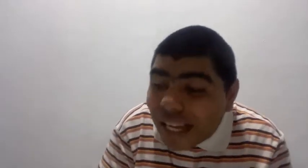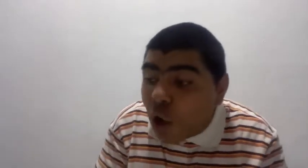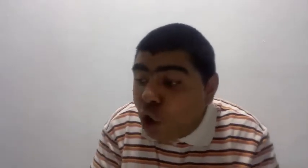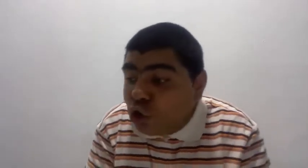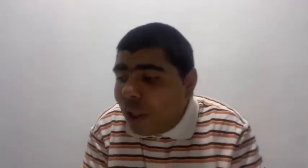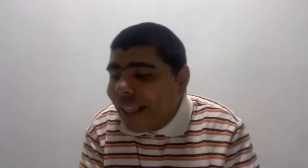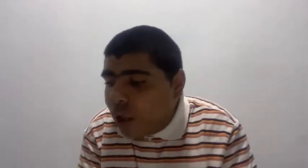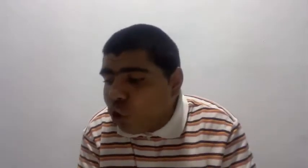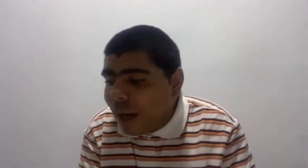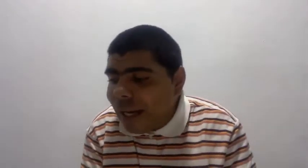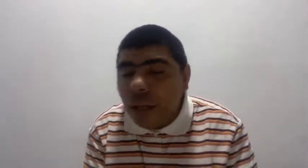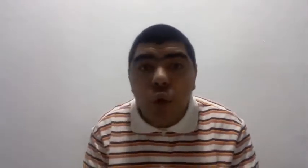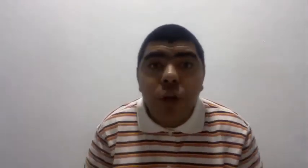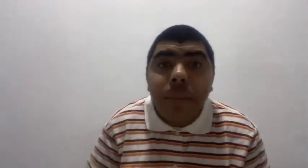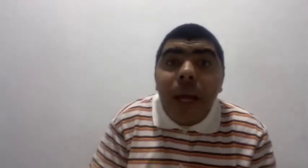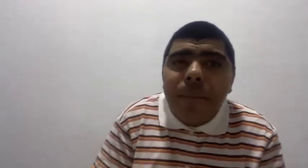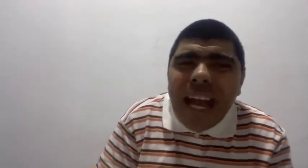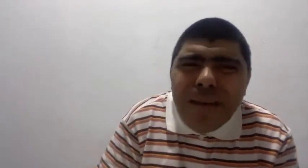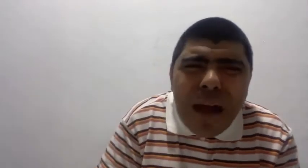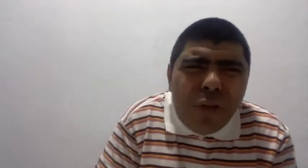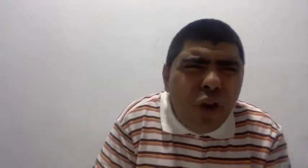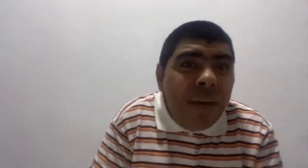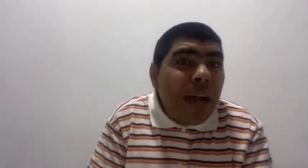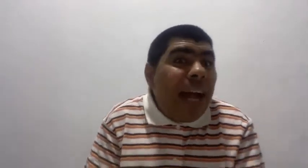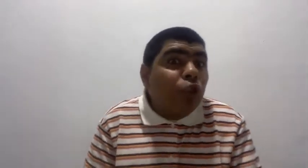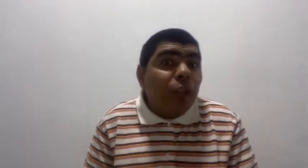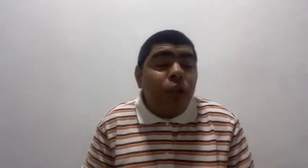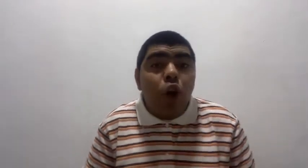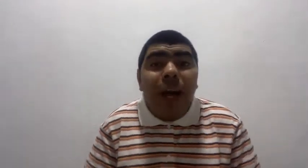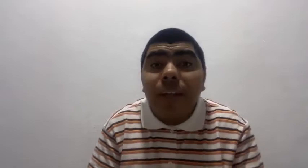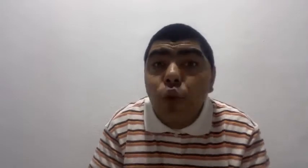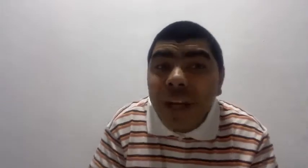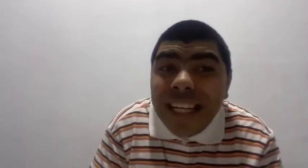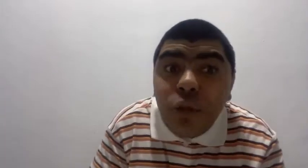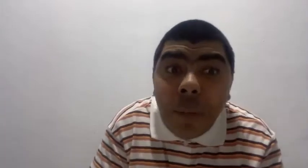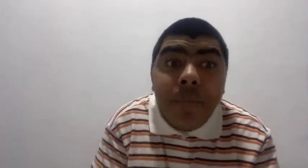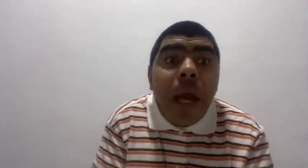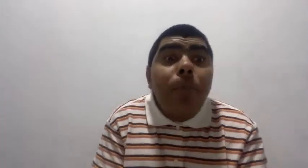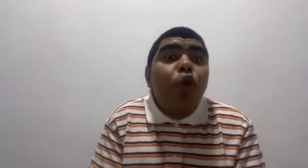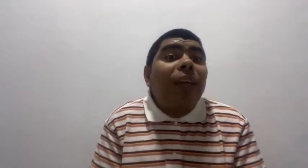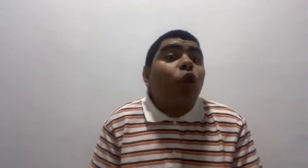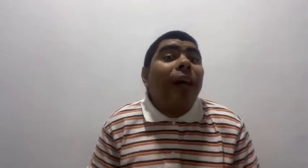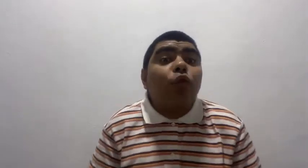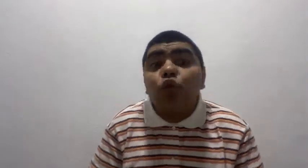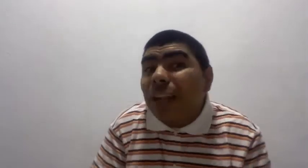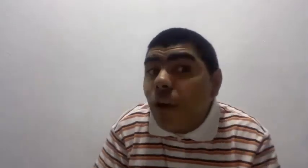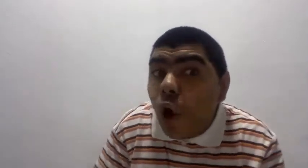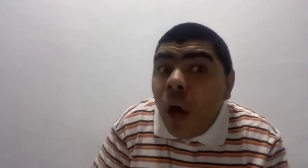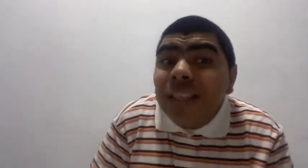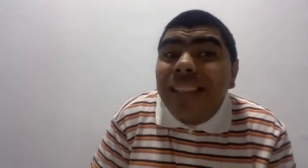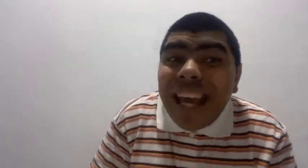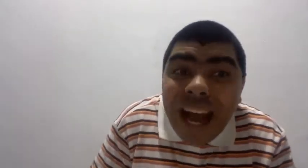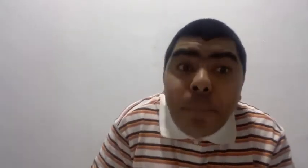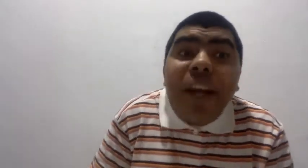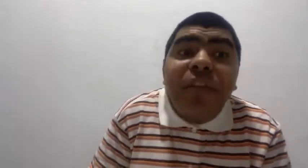Cordero de Dios, aleluya. Mi alma adora al Señor Jesucristo. Ven, por eso Jesús dijo: sea